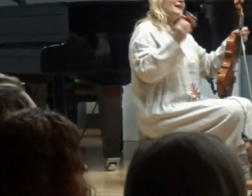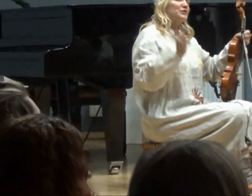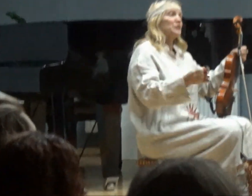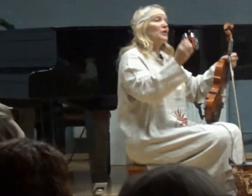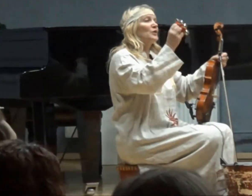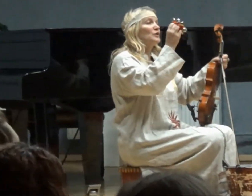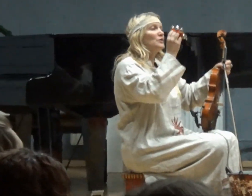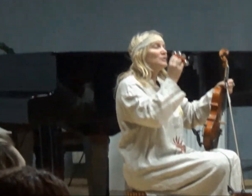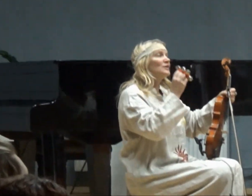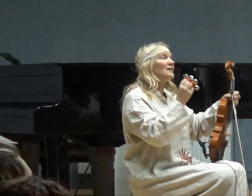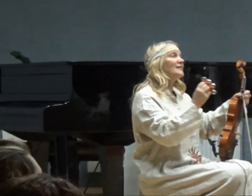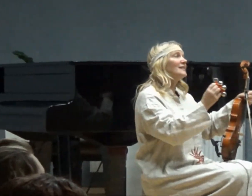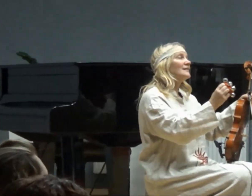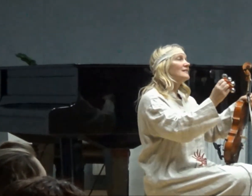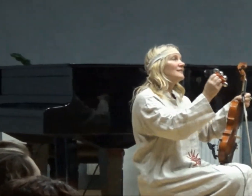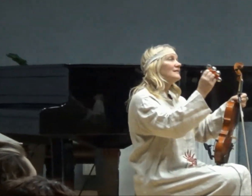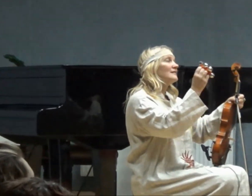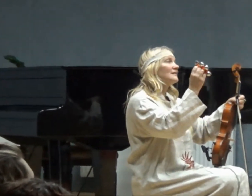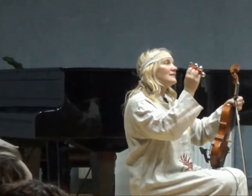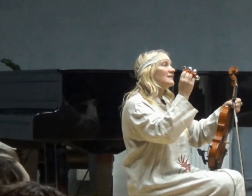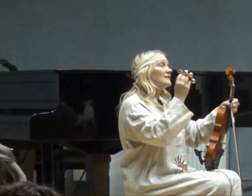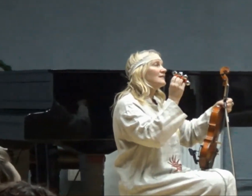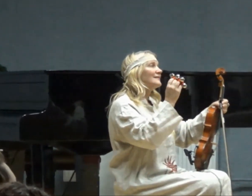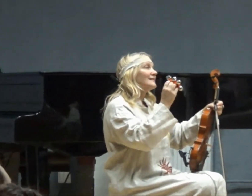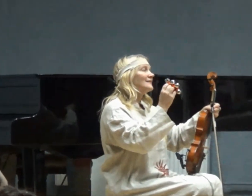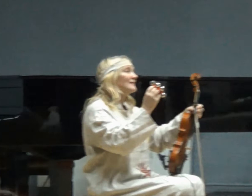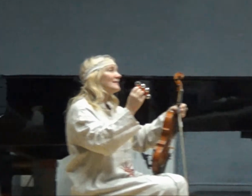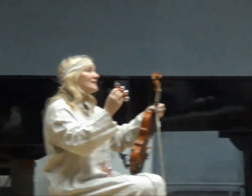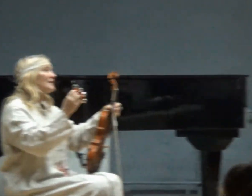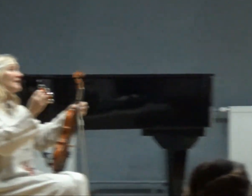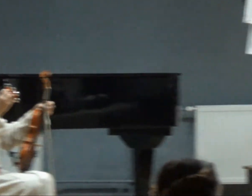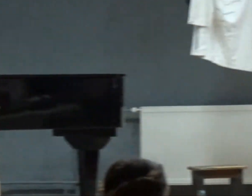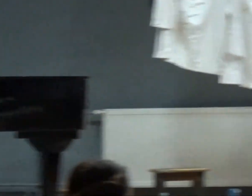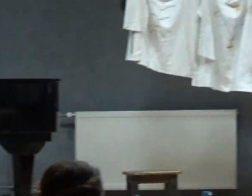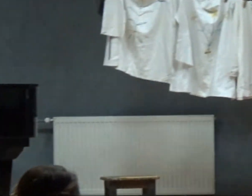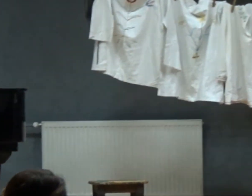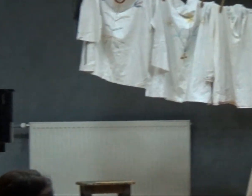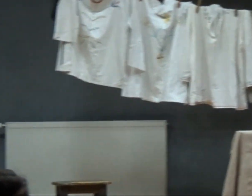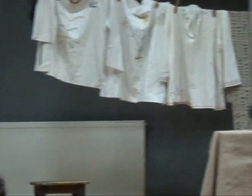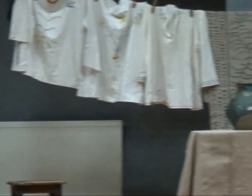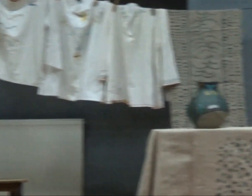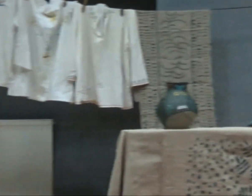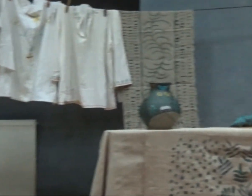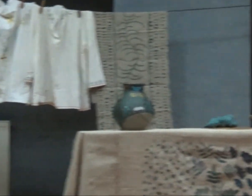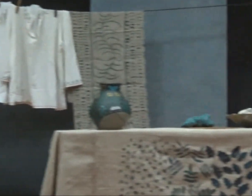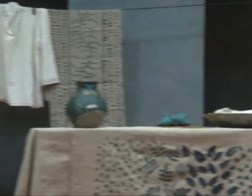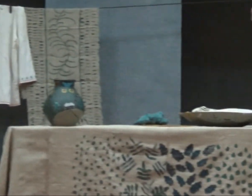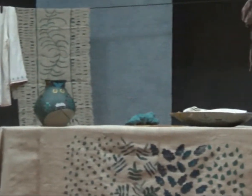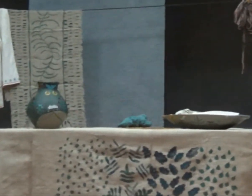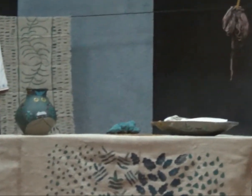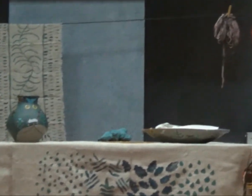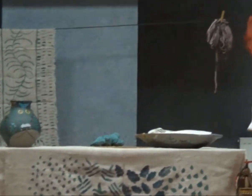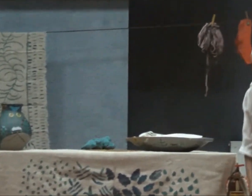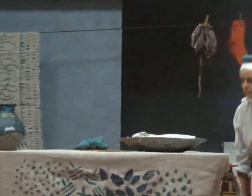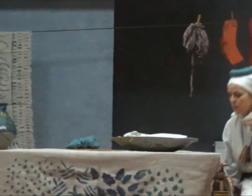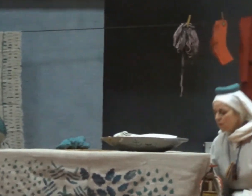laukeliai. Palaiminkit mane platus keleliai ir siauri takeliai.